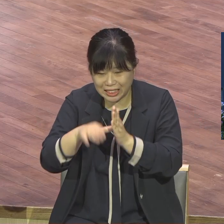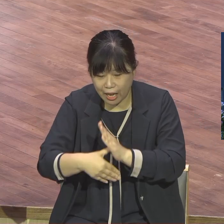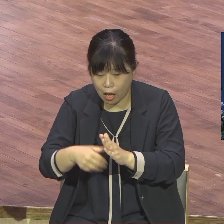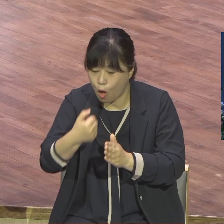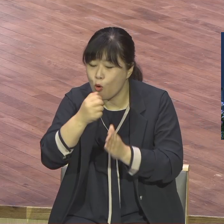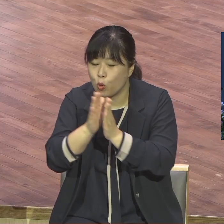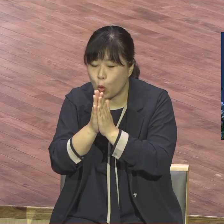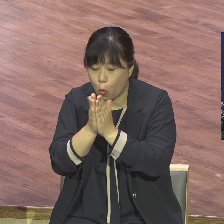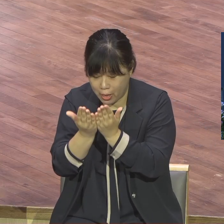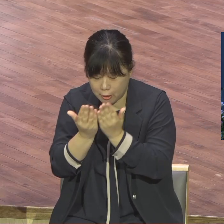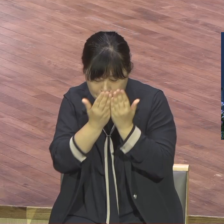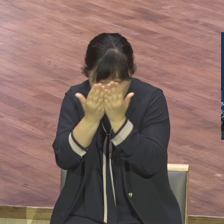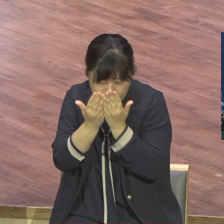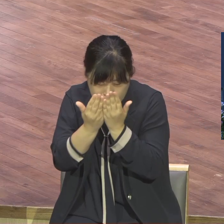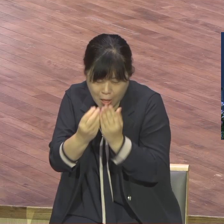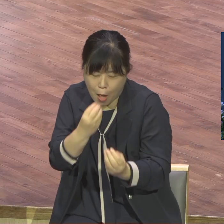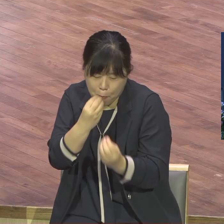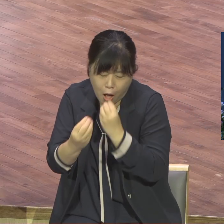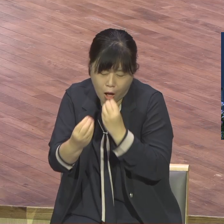그랬어요.